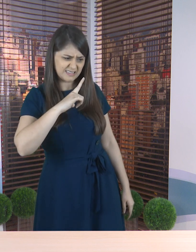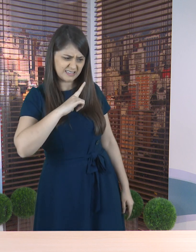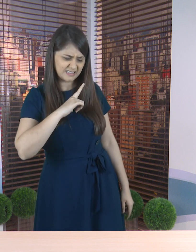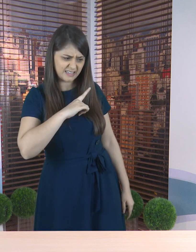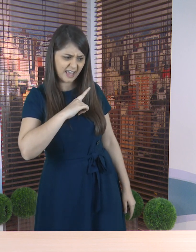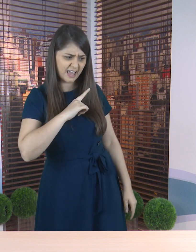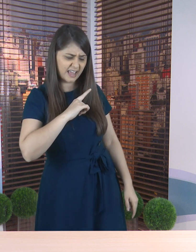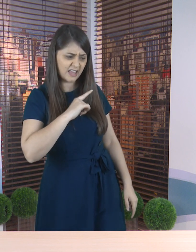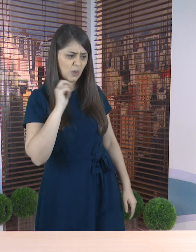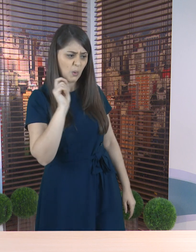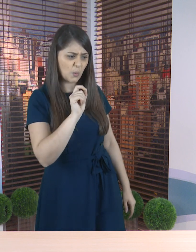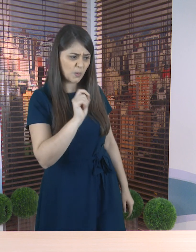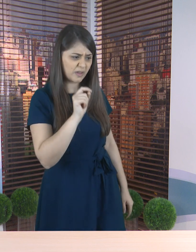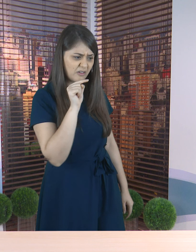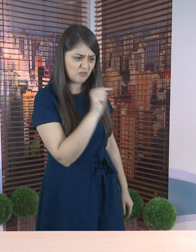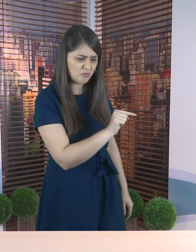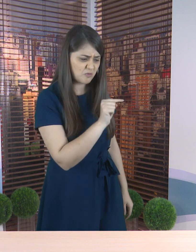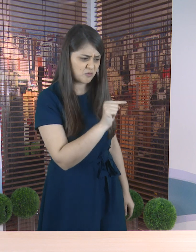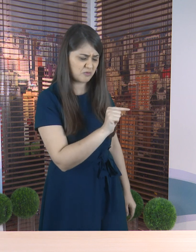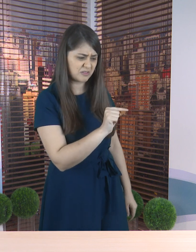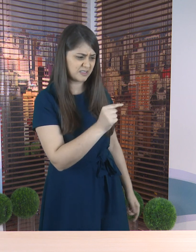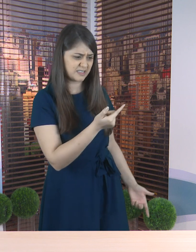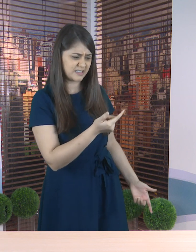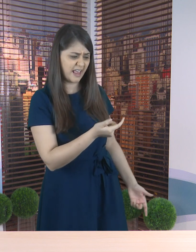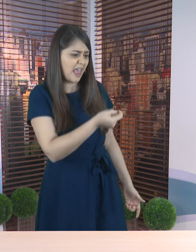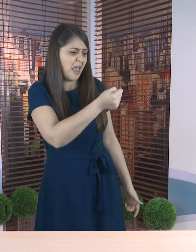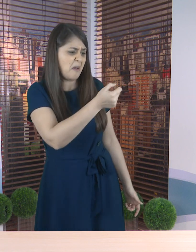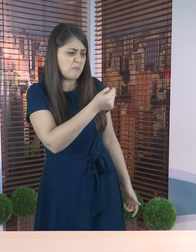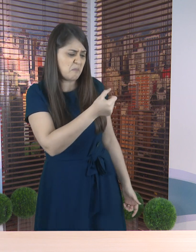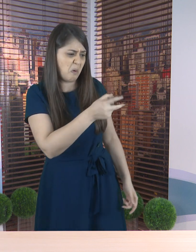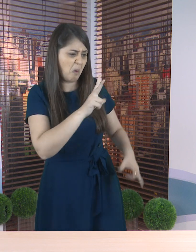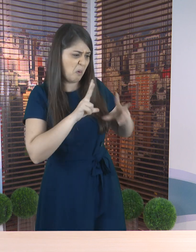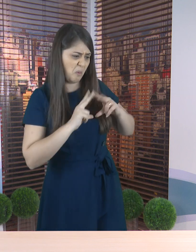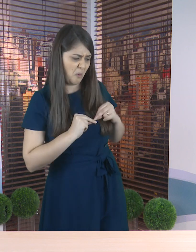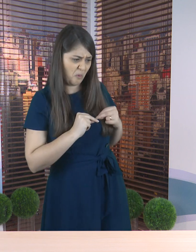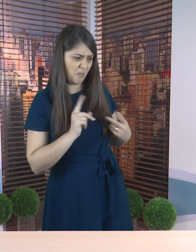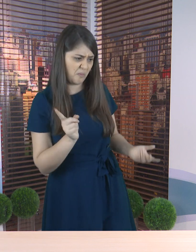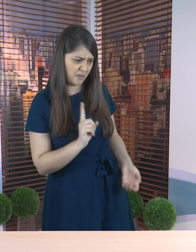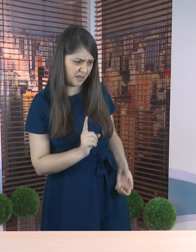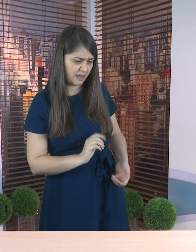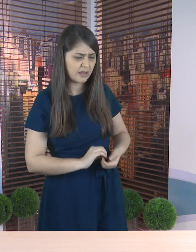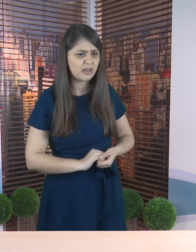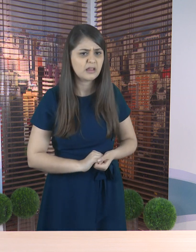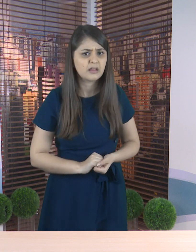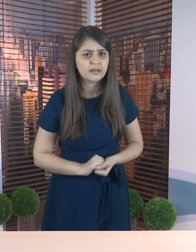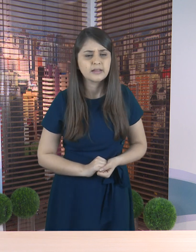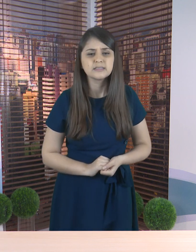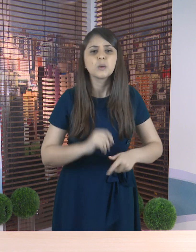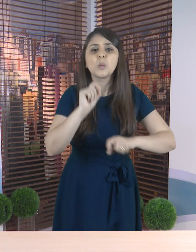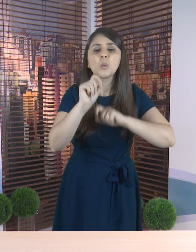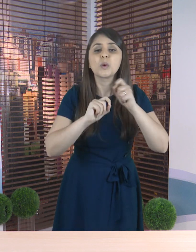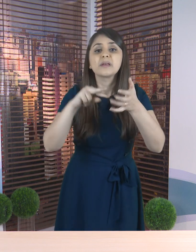Zofar é a sua convicção de que o sofrimento de Jó veio, de fato, em razão de um pecado